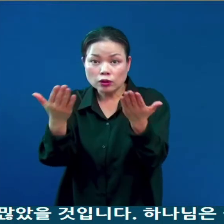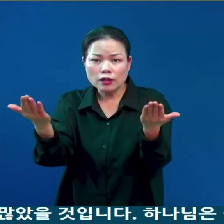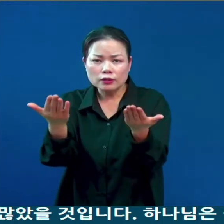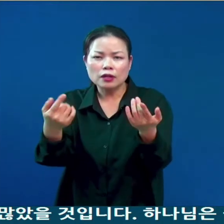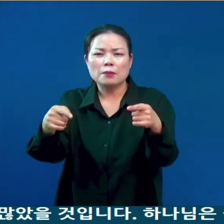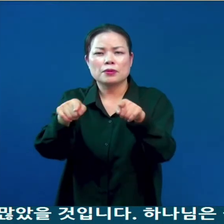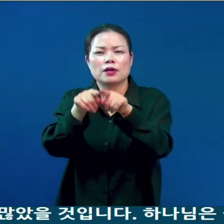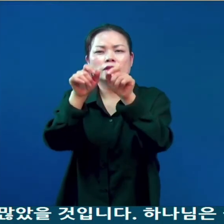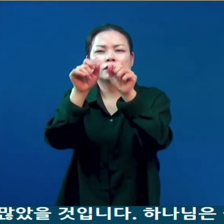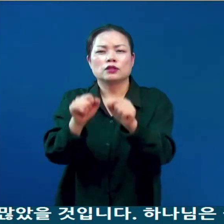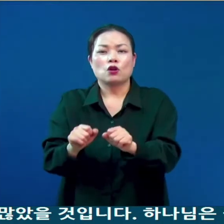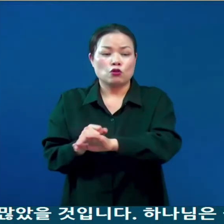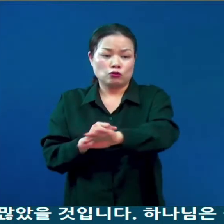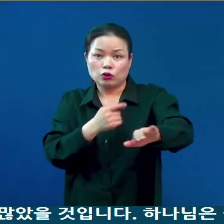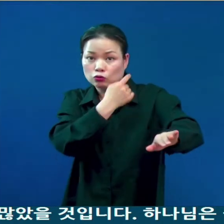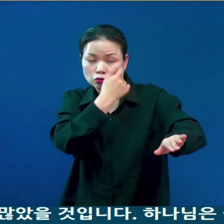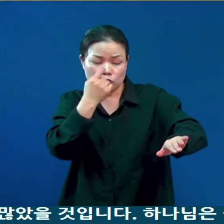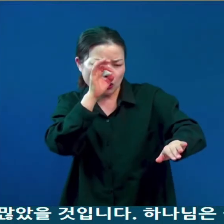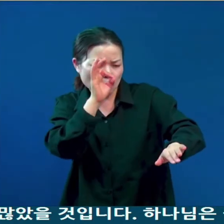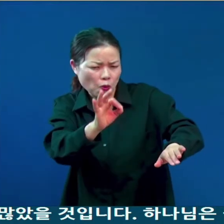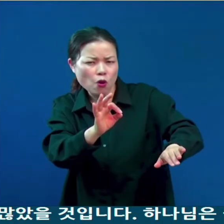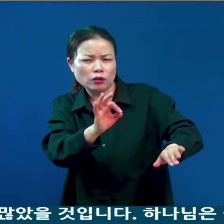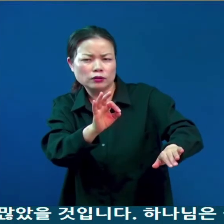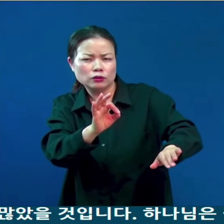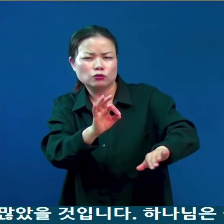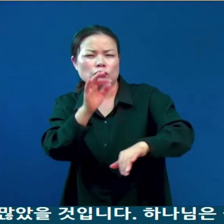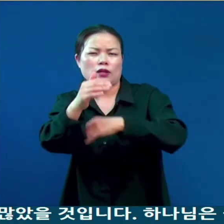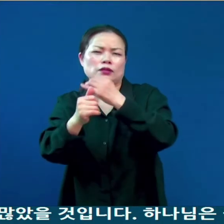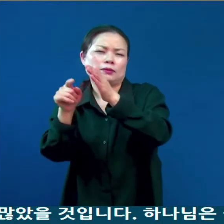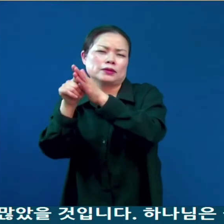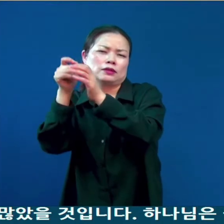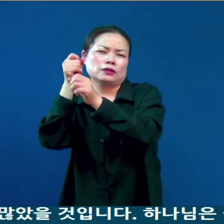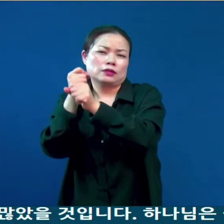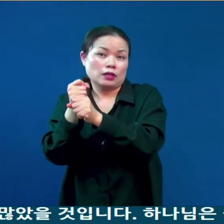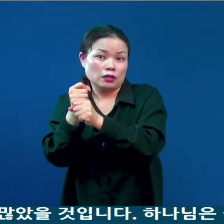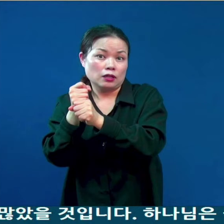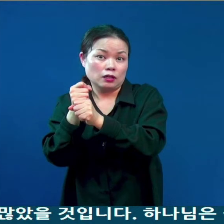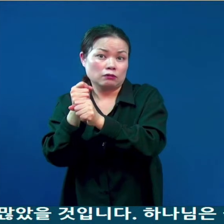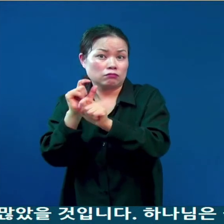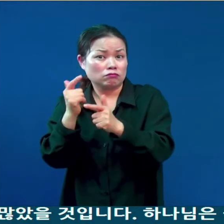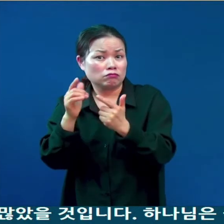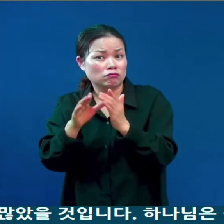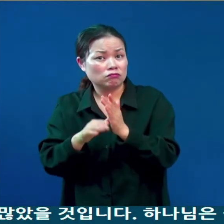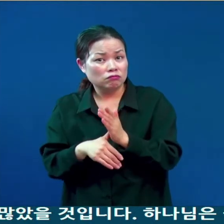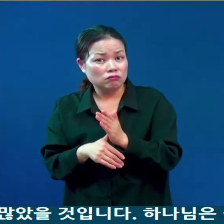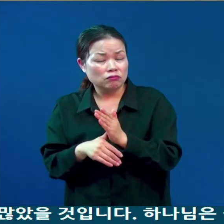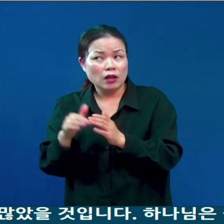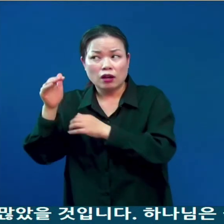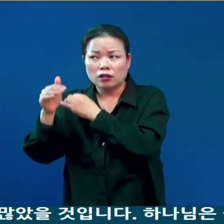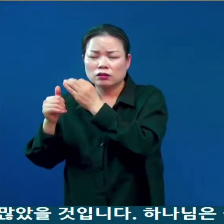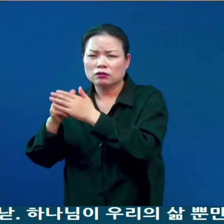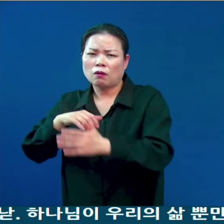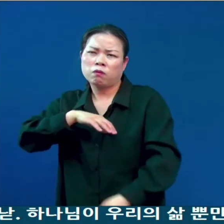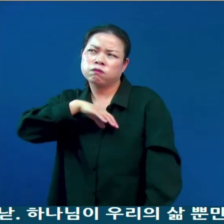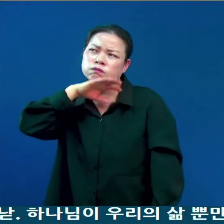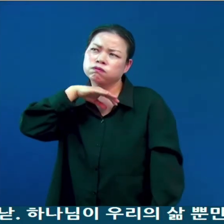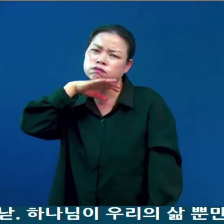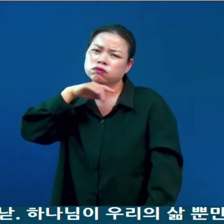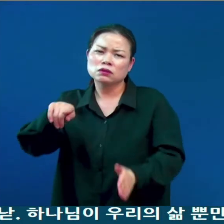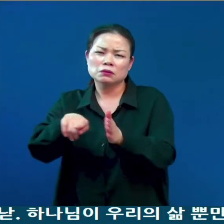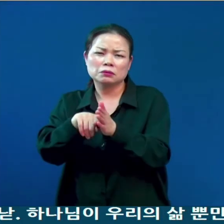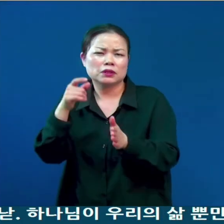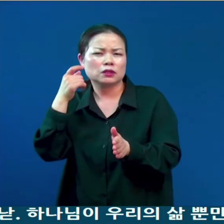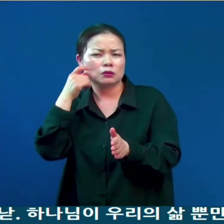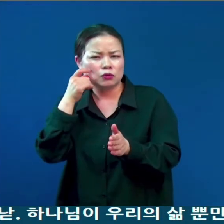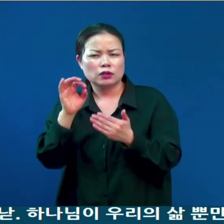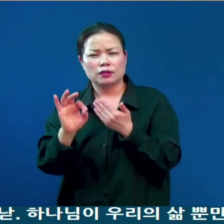역사하시는 것이 꼭 우리의 눈으로만 보여야지만 우리가 하나님을 의지할 수 있고, 그렇지 않을 때는 하나님을 원망하거나 믿지